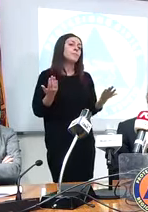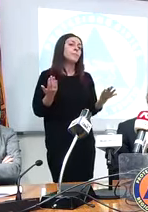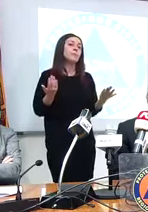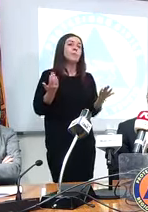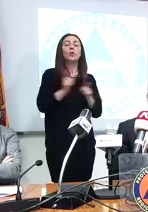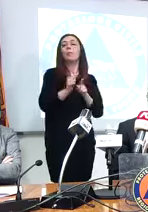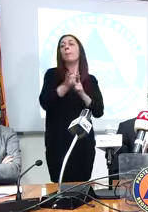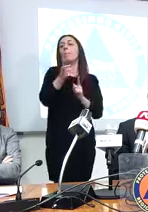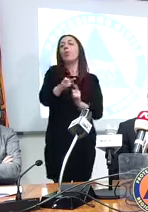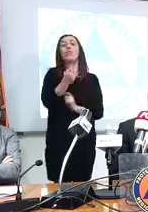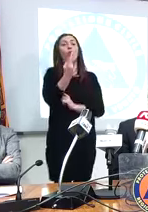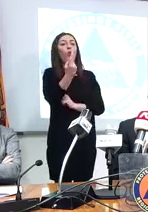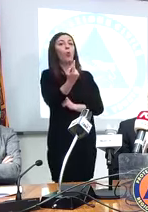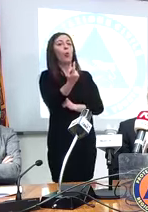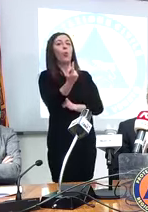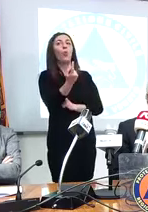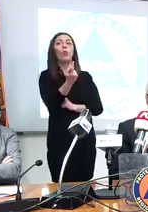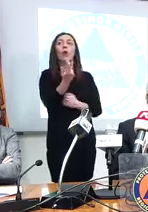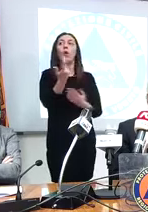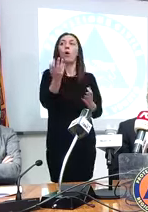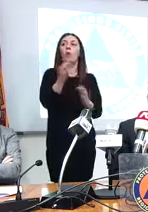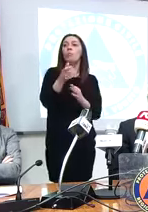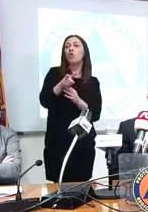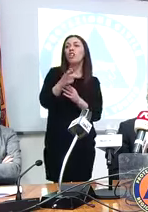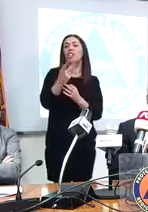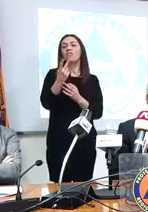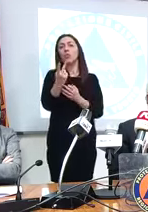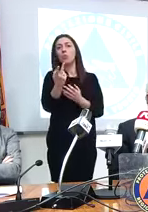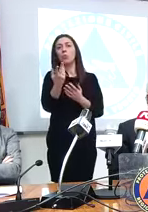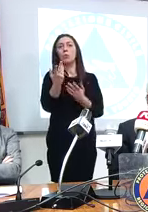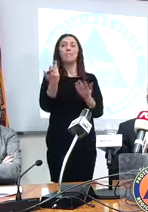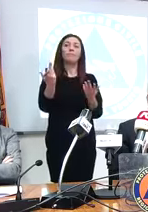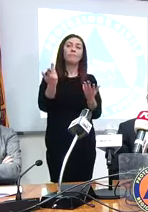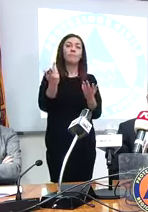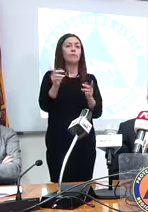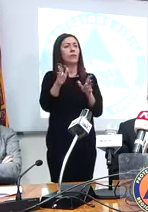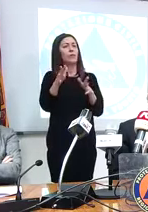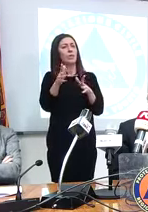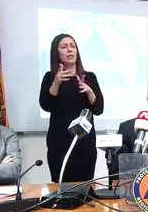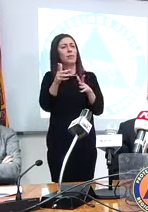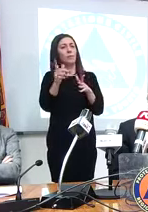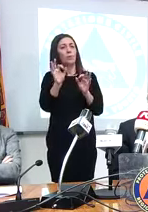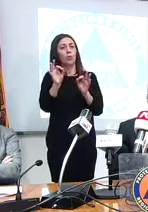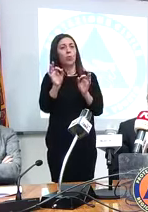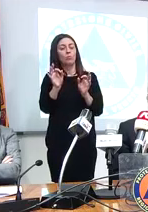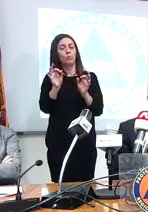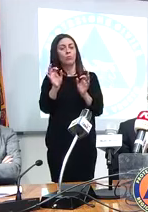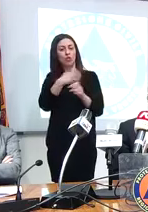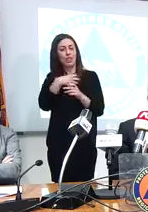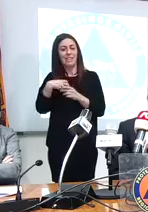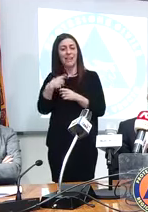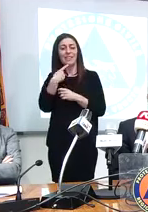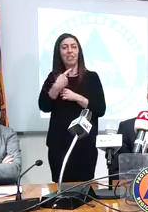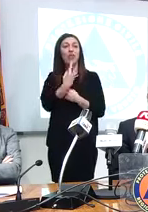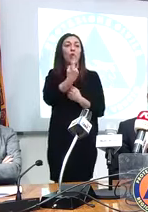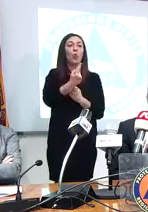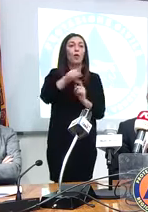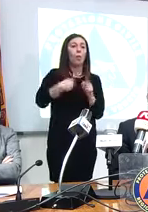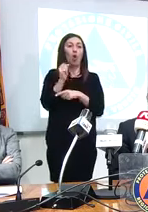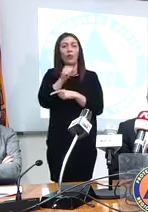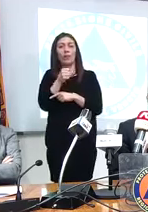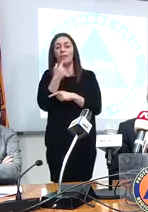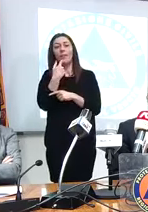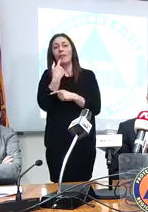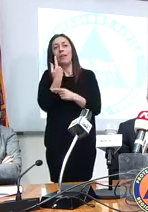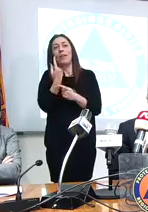due cause sole, forse solo gli scienziati che dicono tutto il contrario di tutto le conoscono. Io no. Io dico che noi non